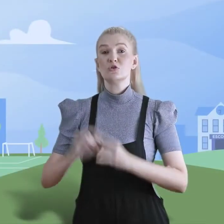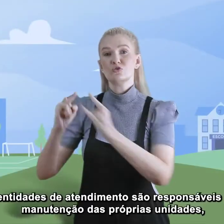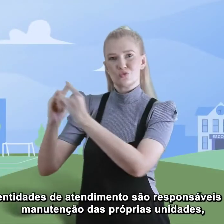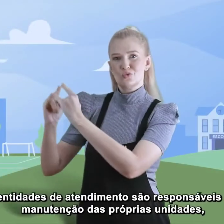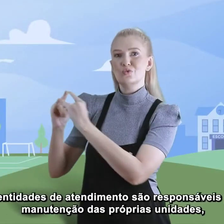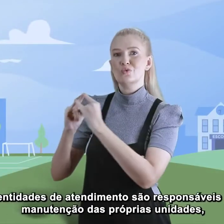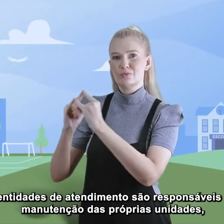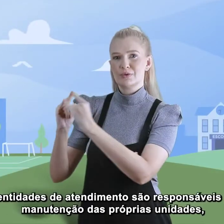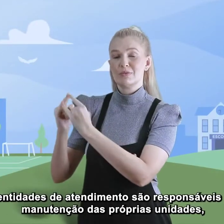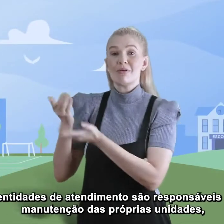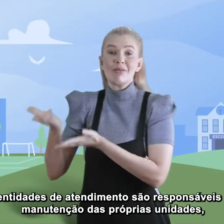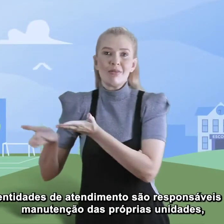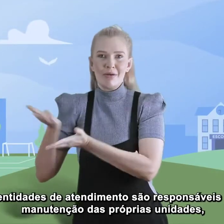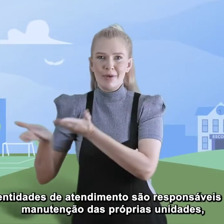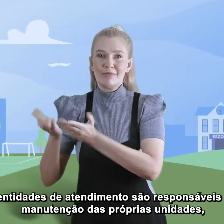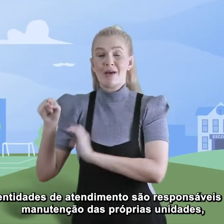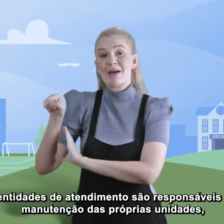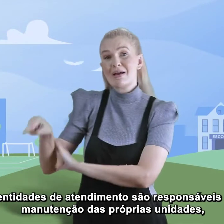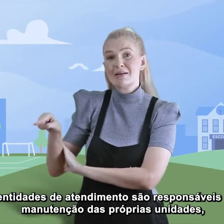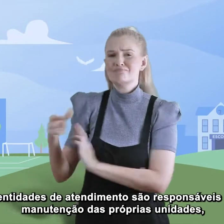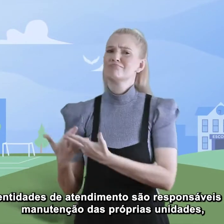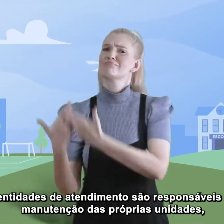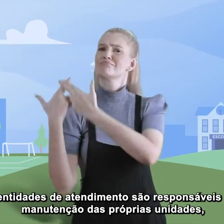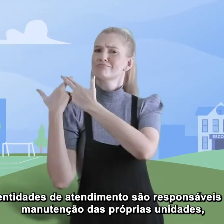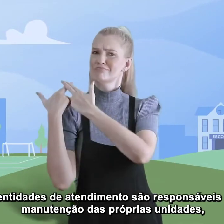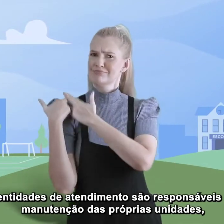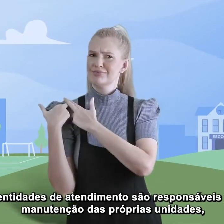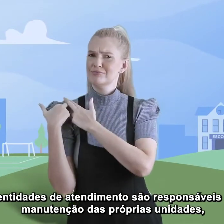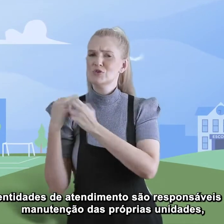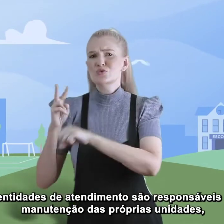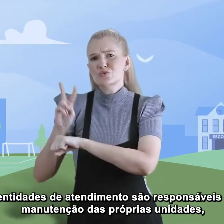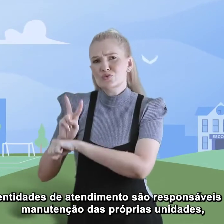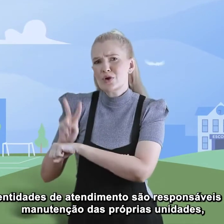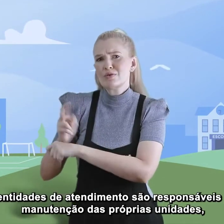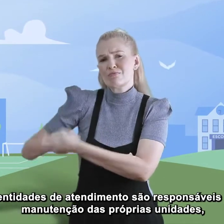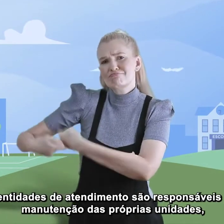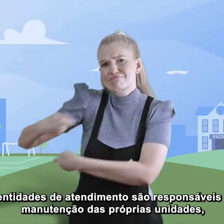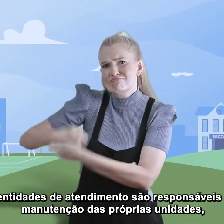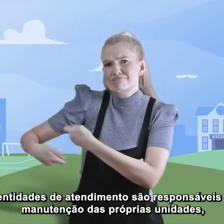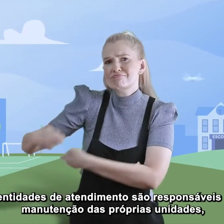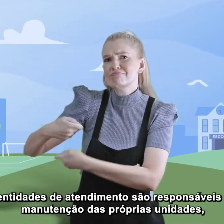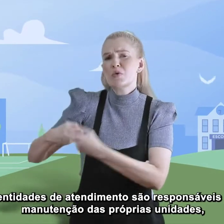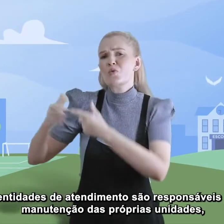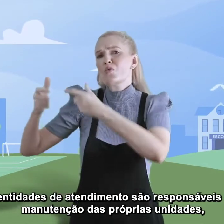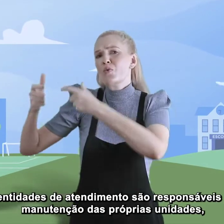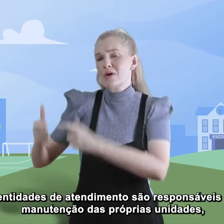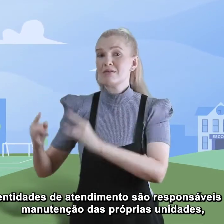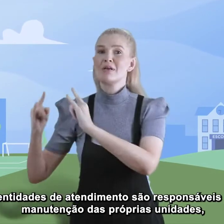As entidades de atendimento são responsáveis pela manutenção das próprias